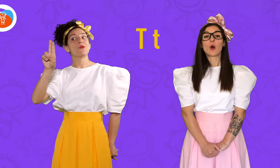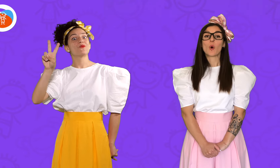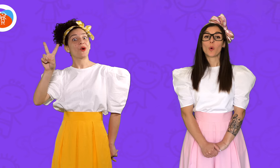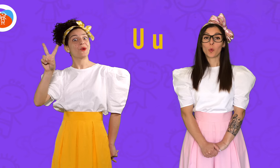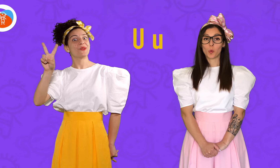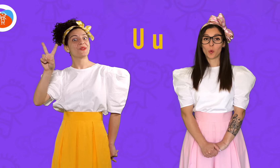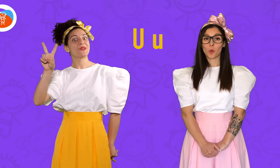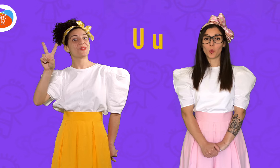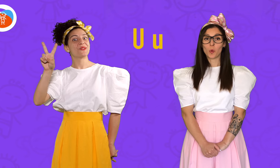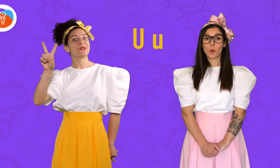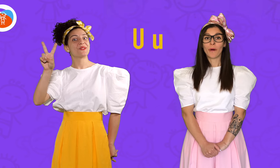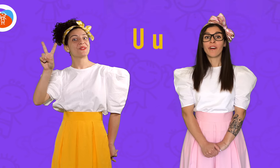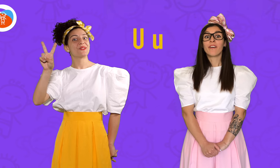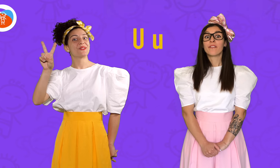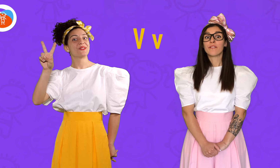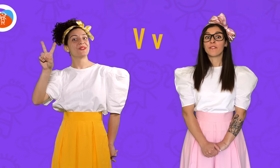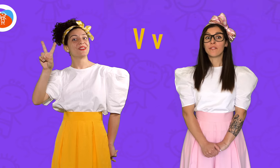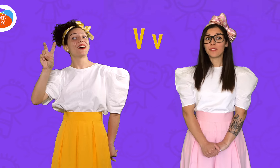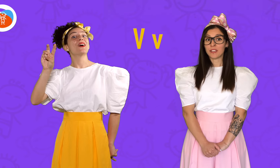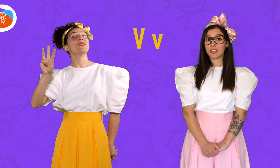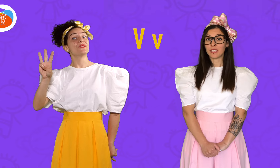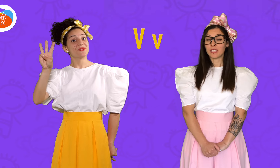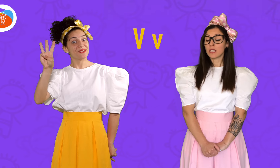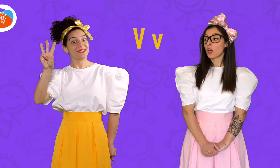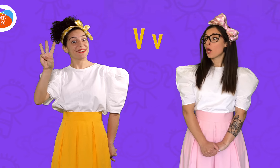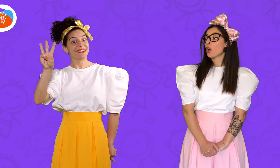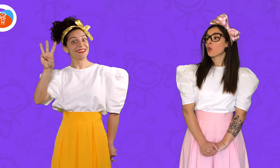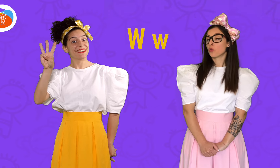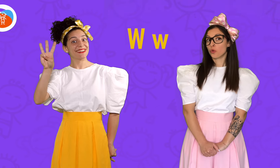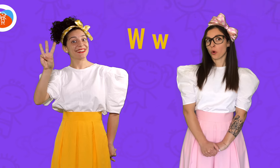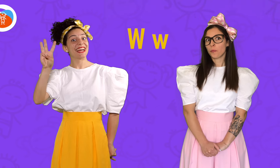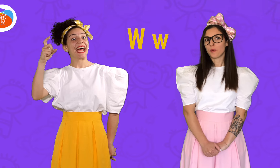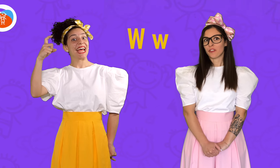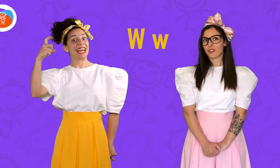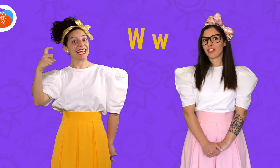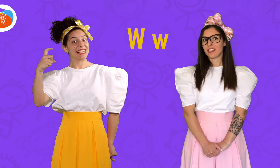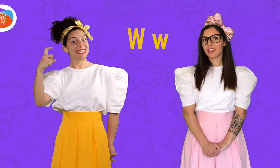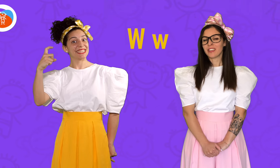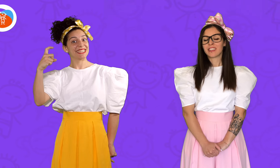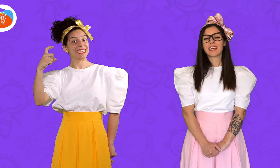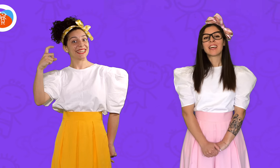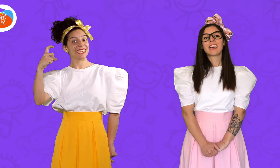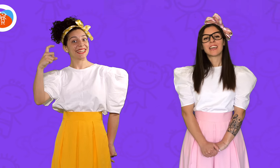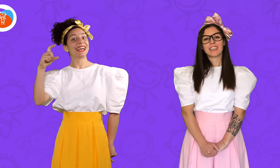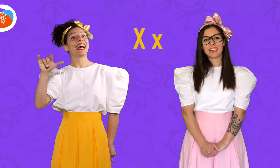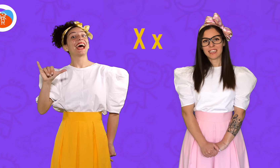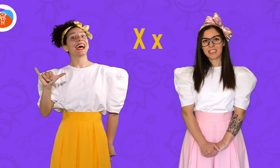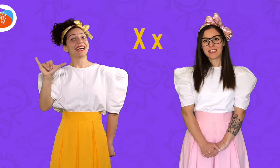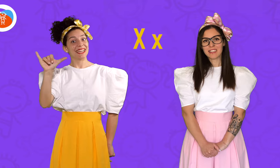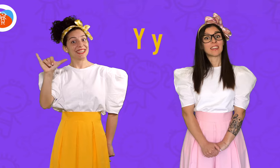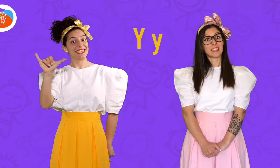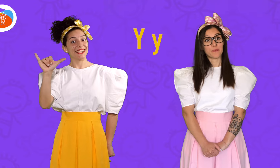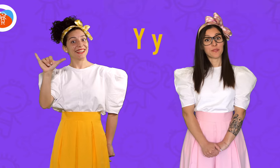U, V, W, X, Y,